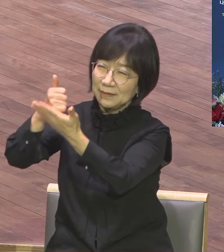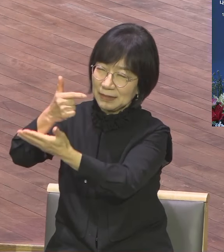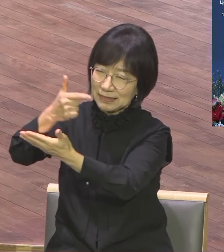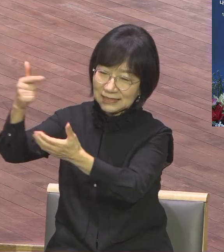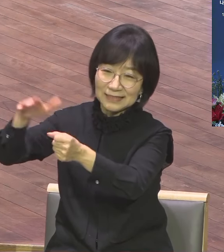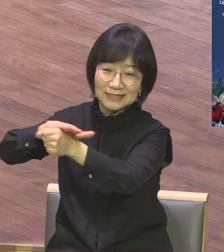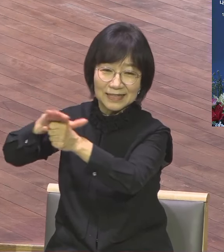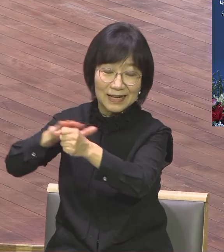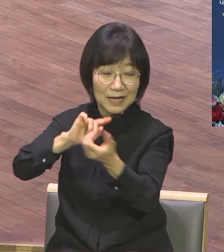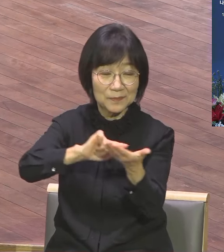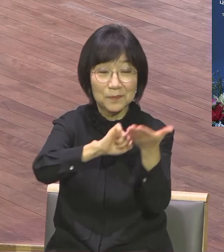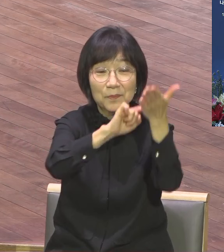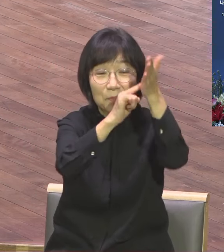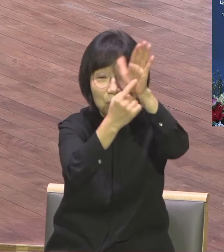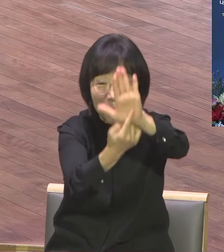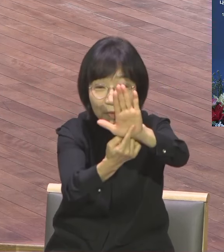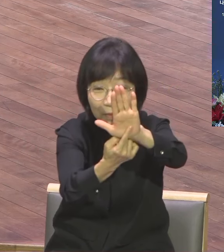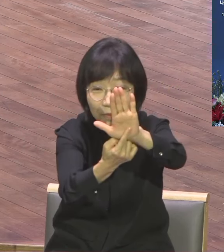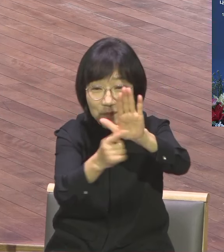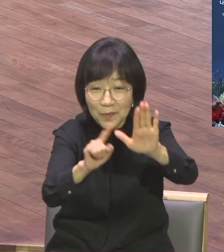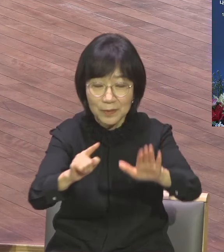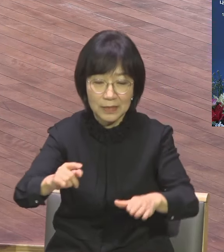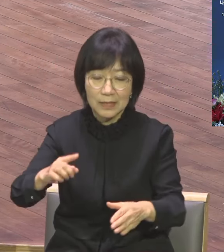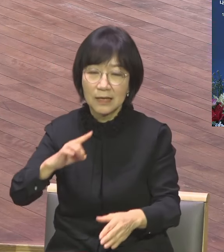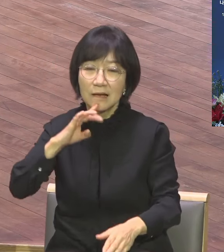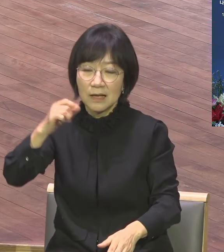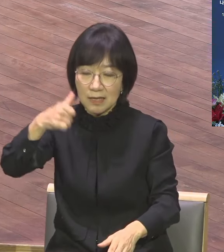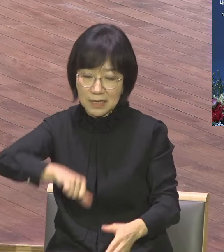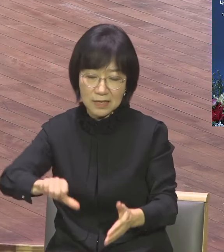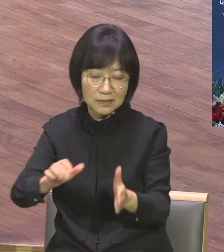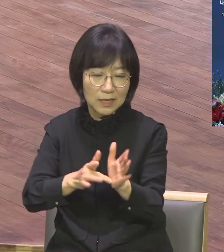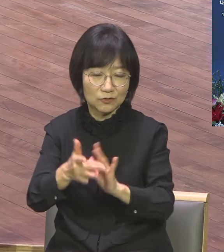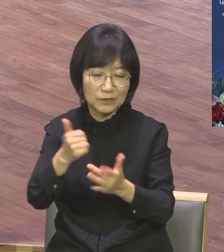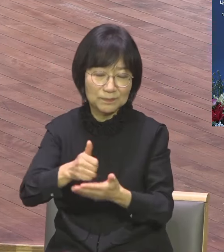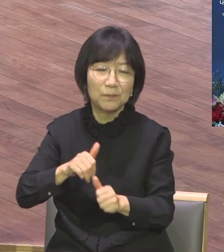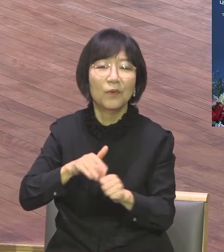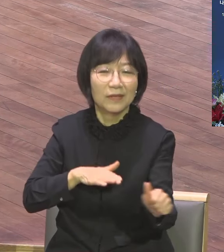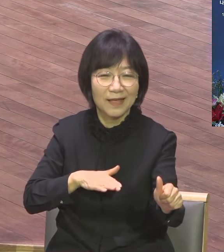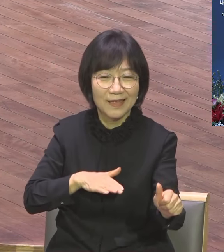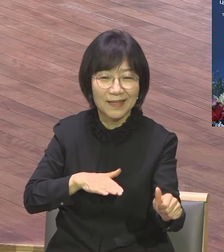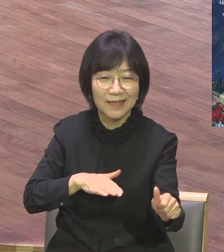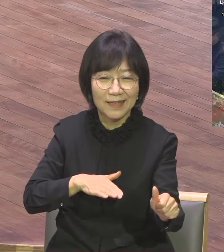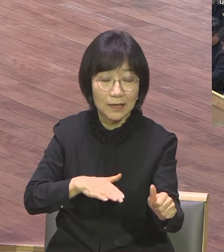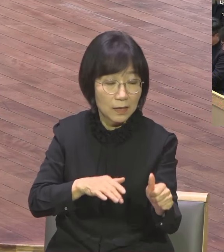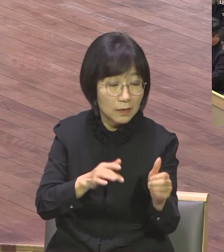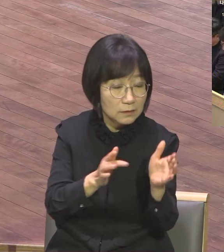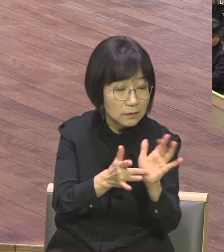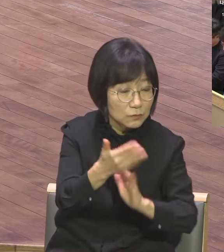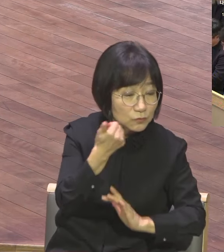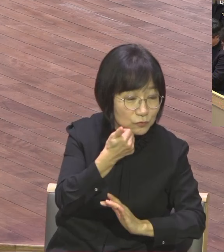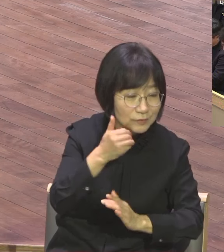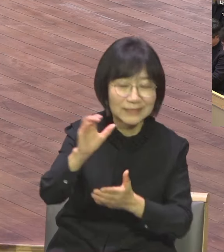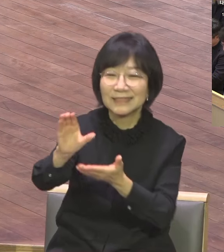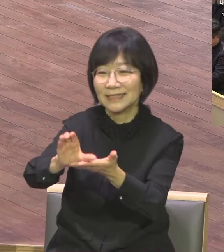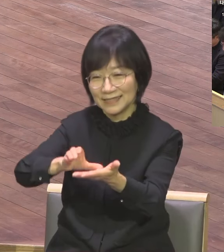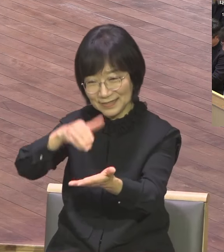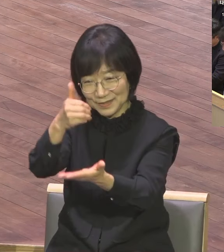뭐냐? 바로 독생자 예수가 그리스도로 이 땅에 오신 것입니다.